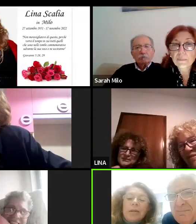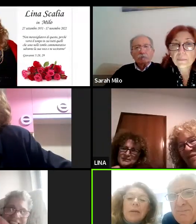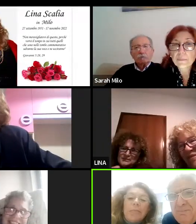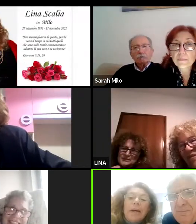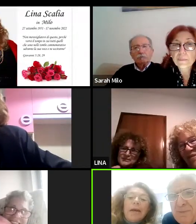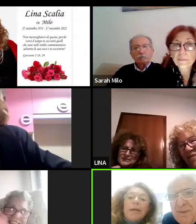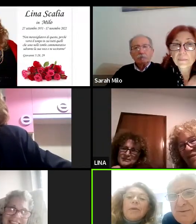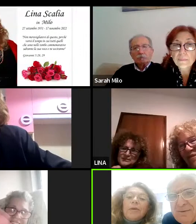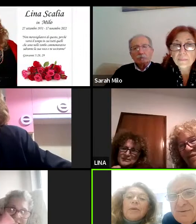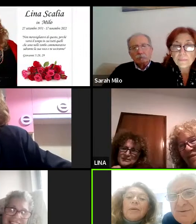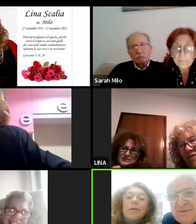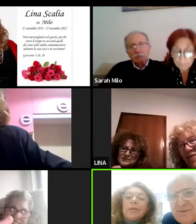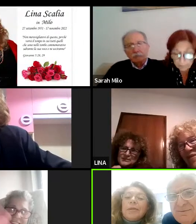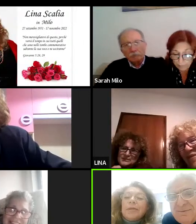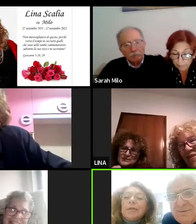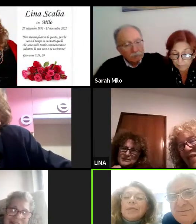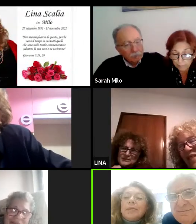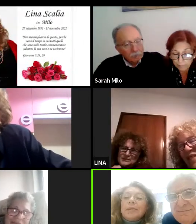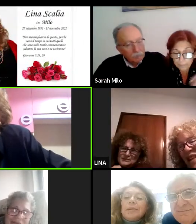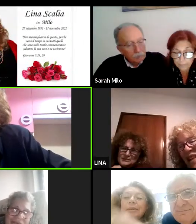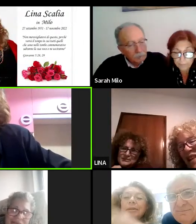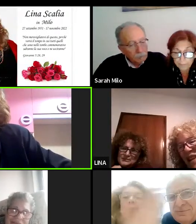Saluta Alberto